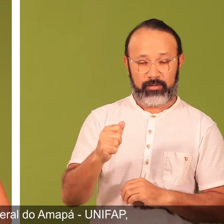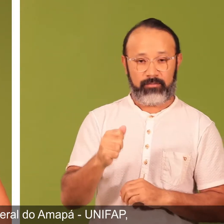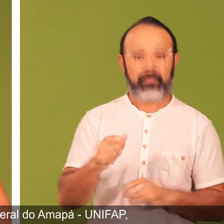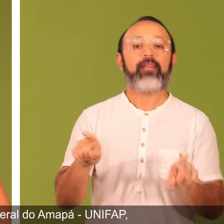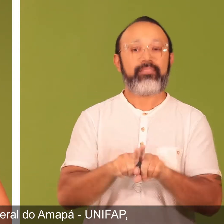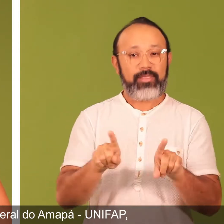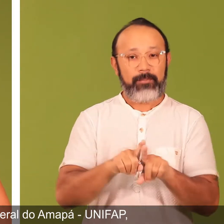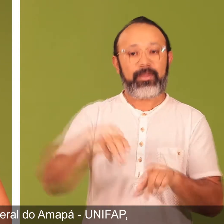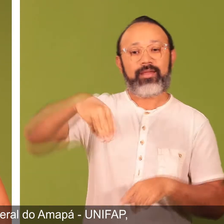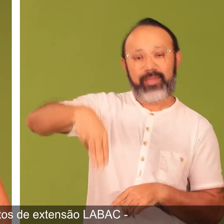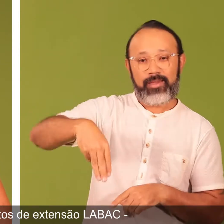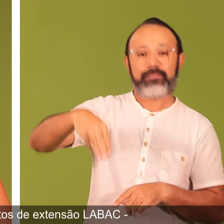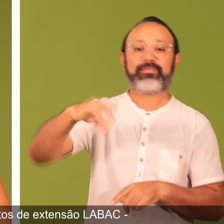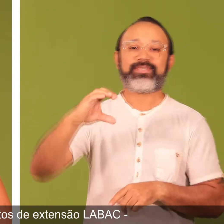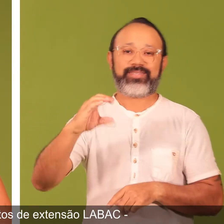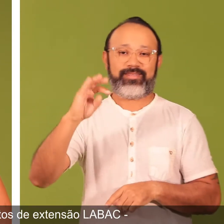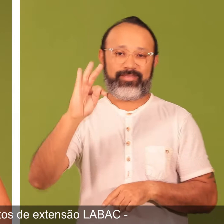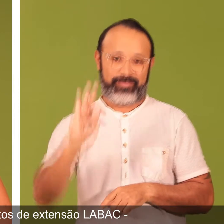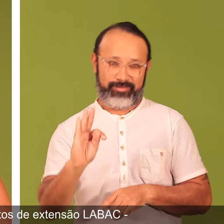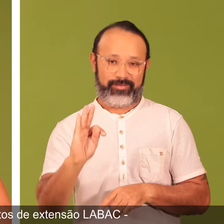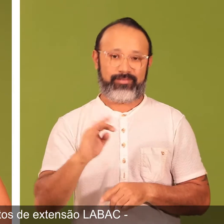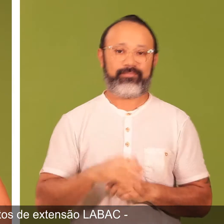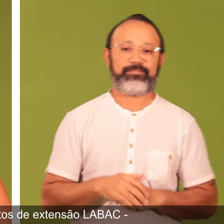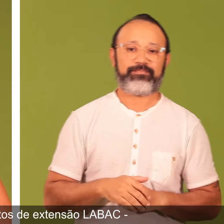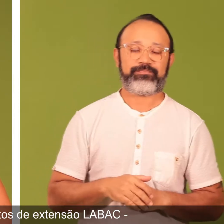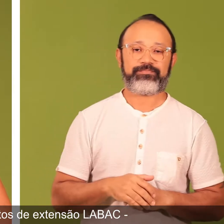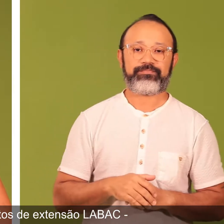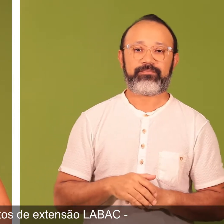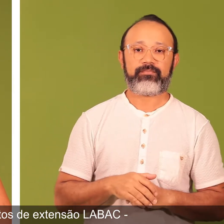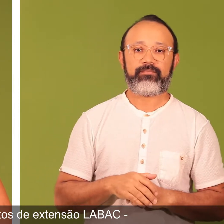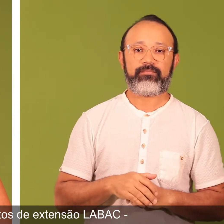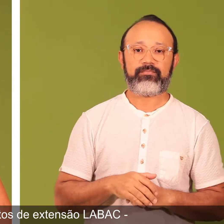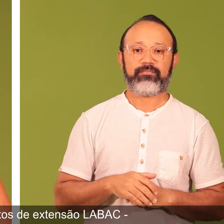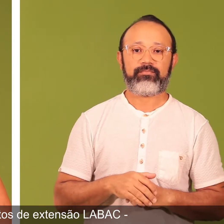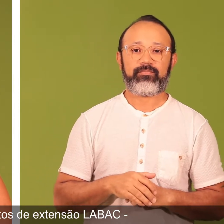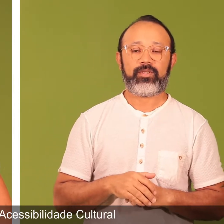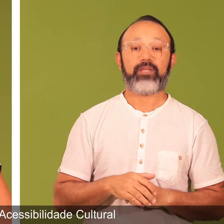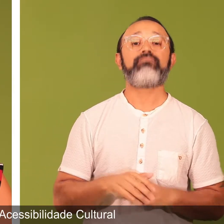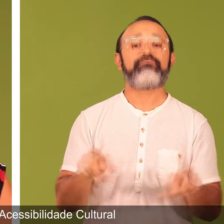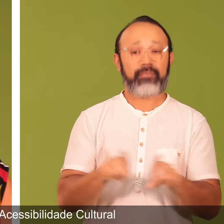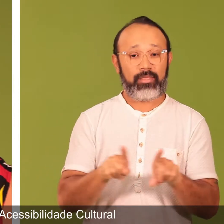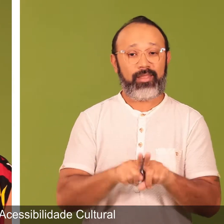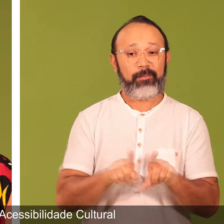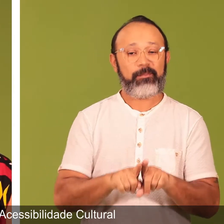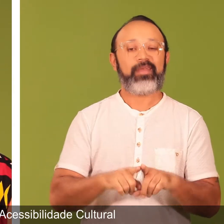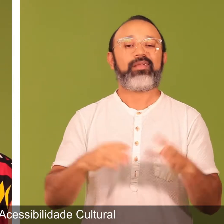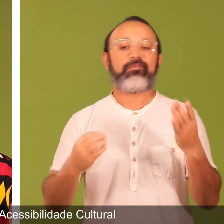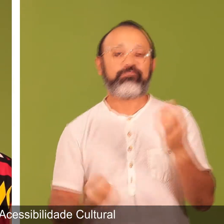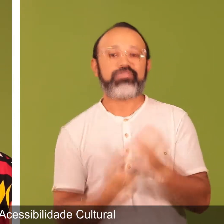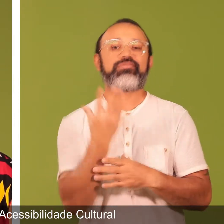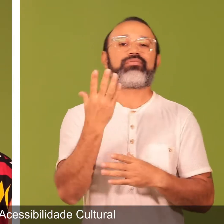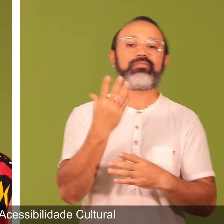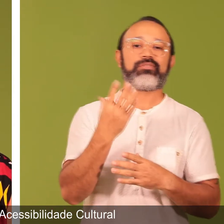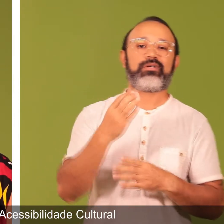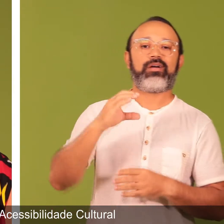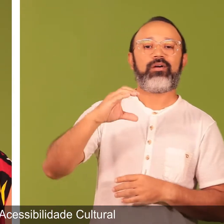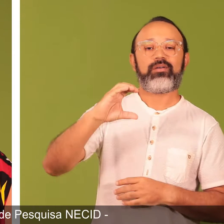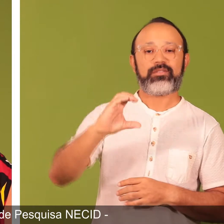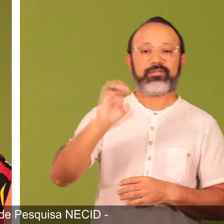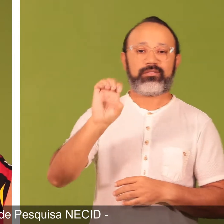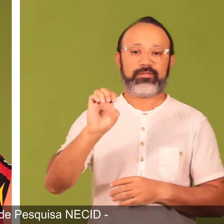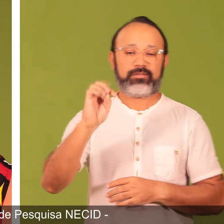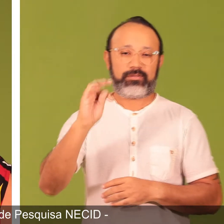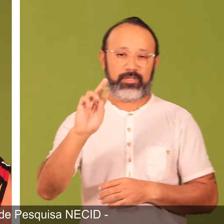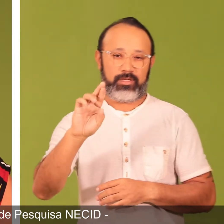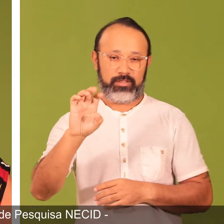do Amapá unifap através dos projetos de extensão labac-laboratório de acessibilidade cultural